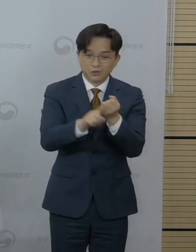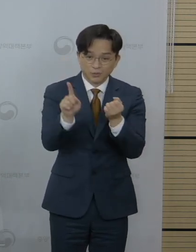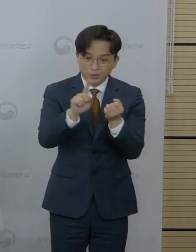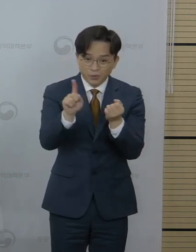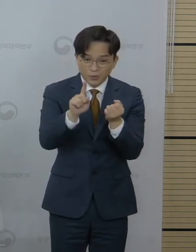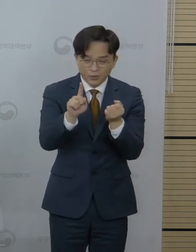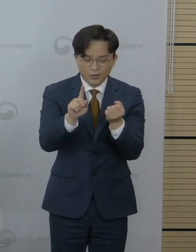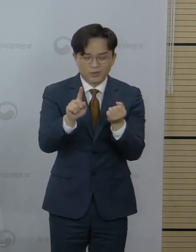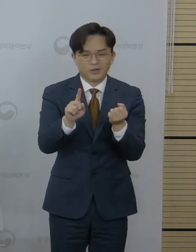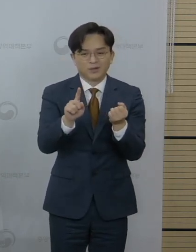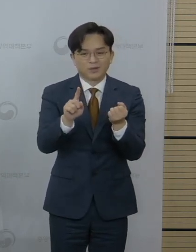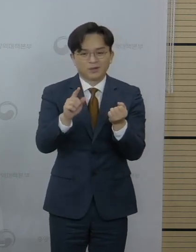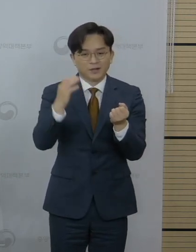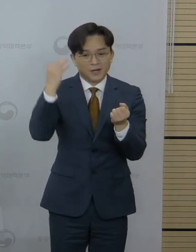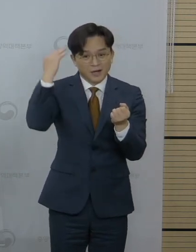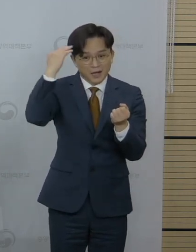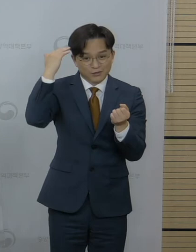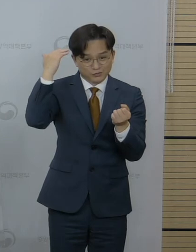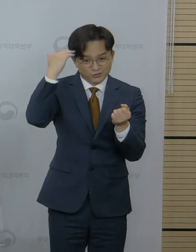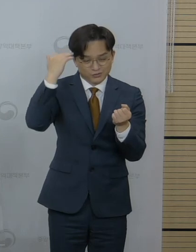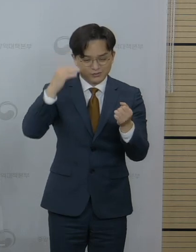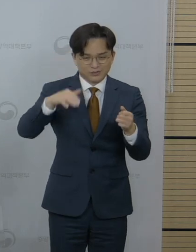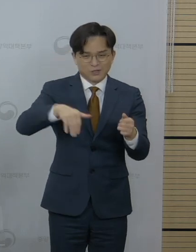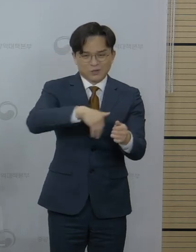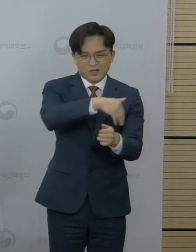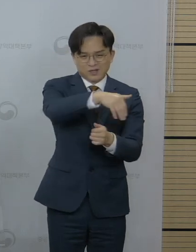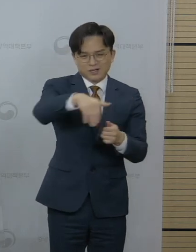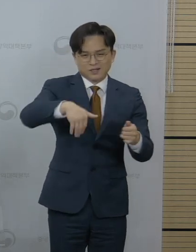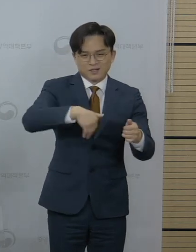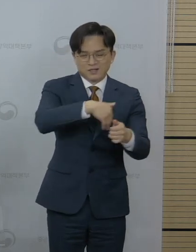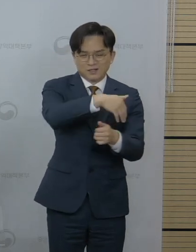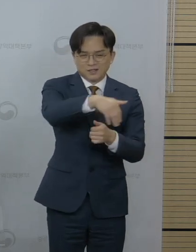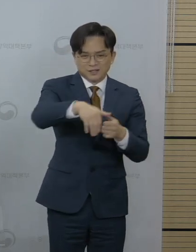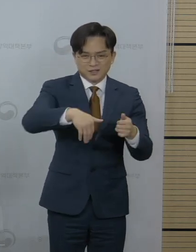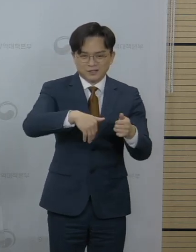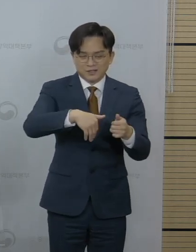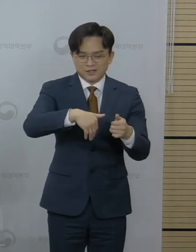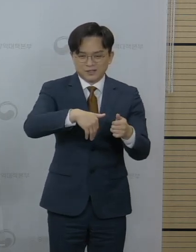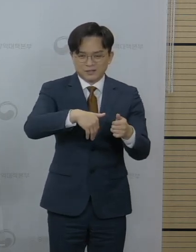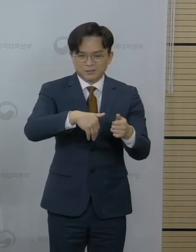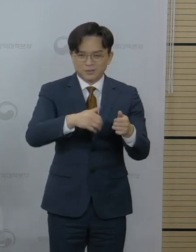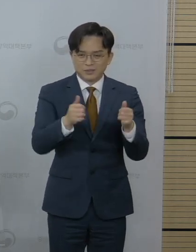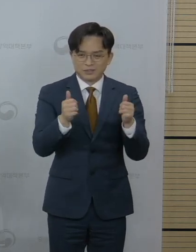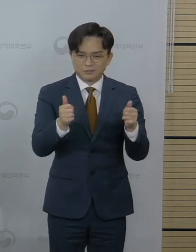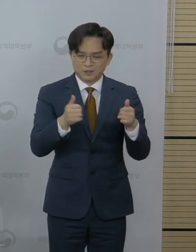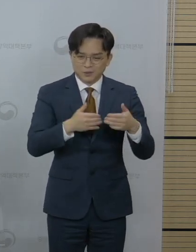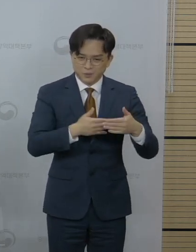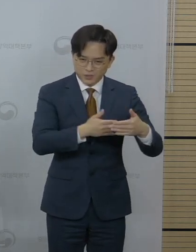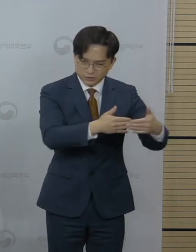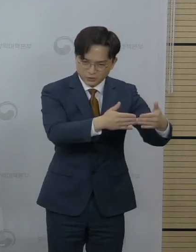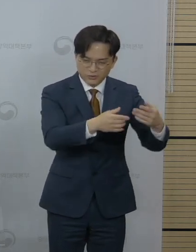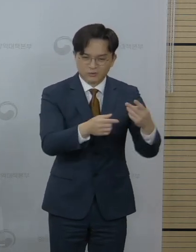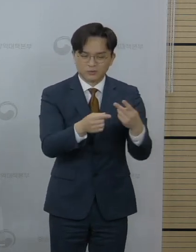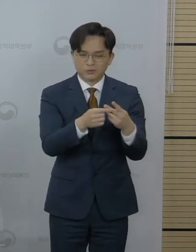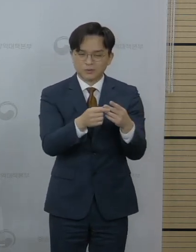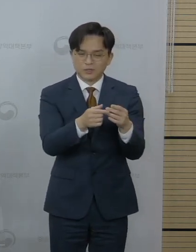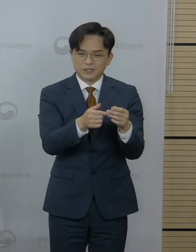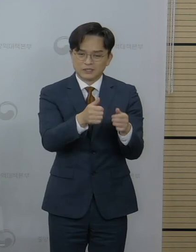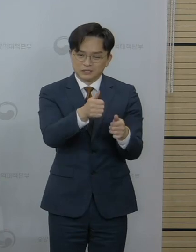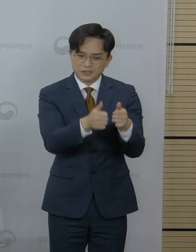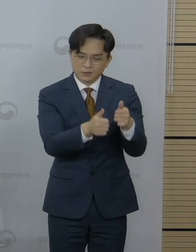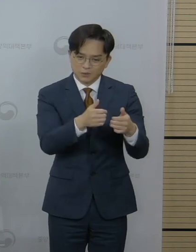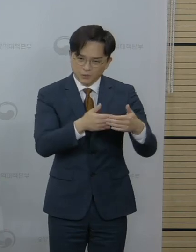연구에 쏟아부은 투자 관련된 인력 더 나아가서는 소위 임상 시험과 관련된